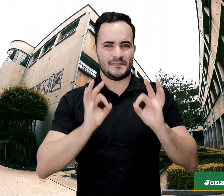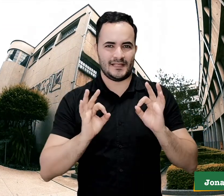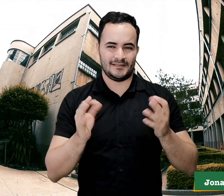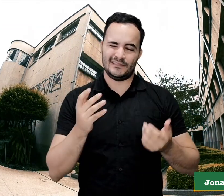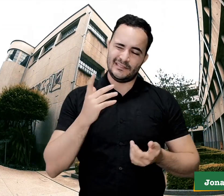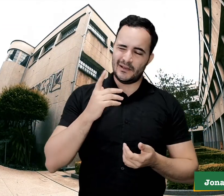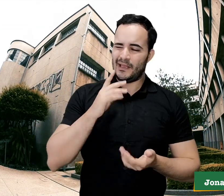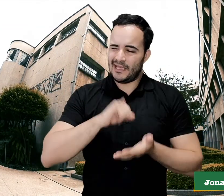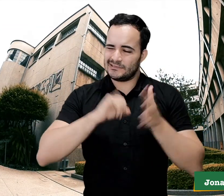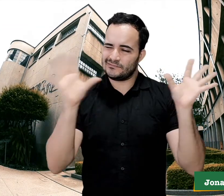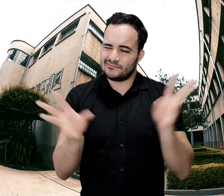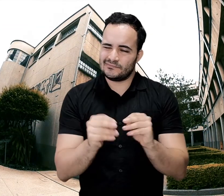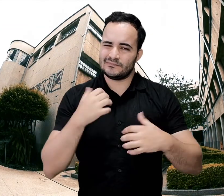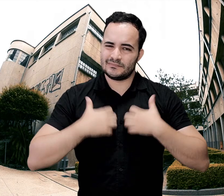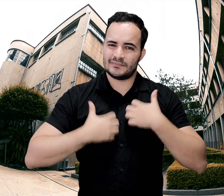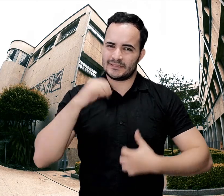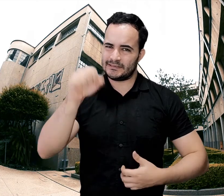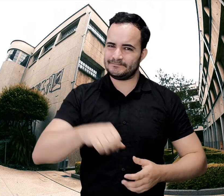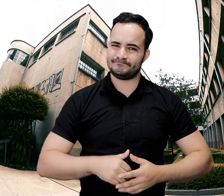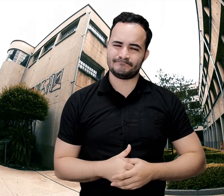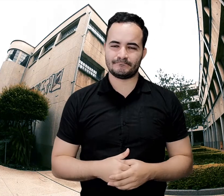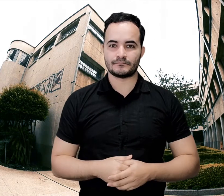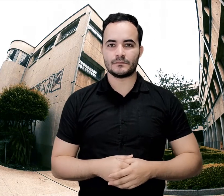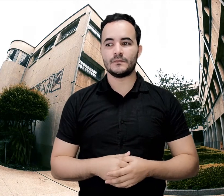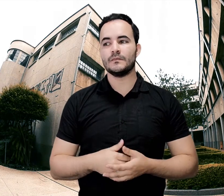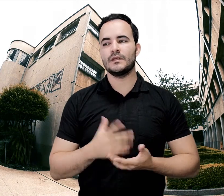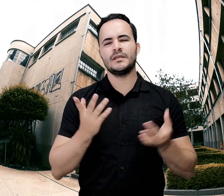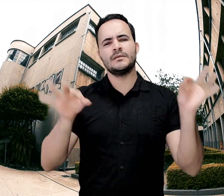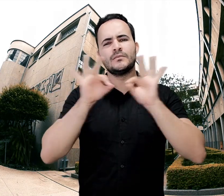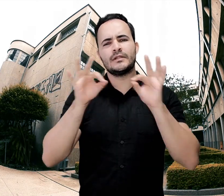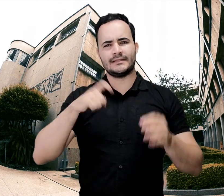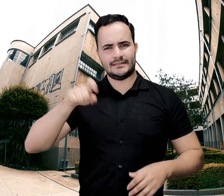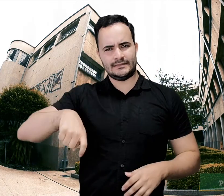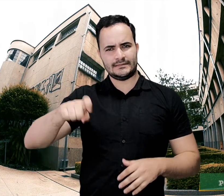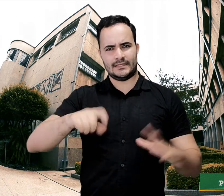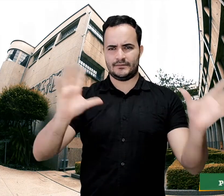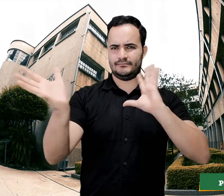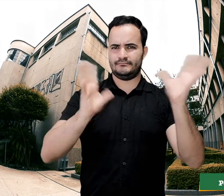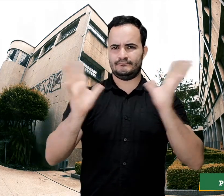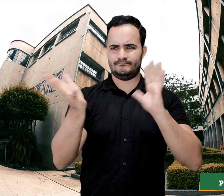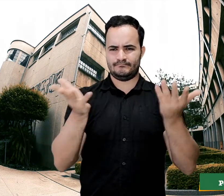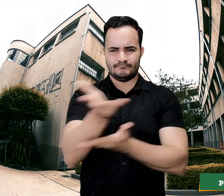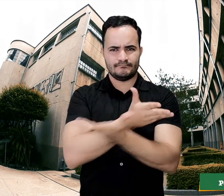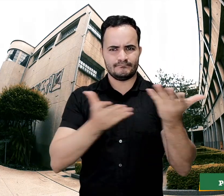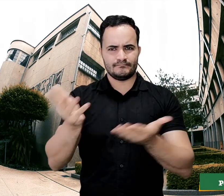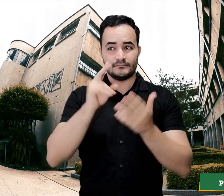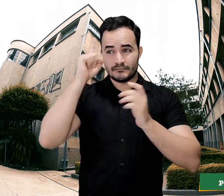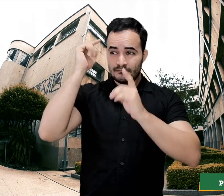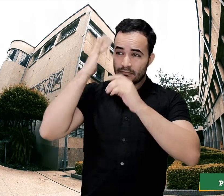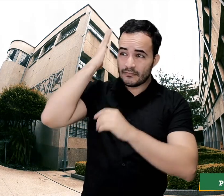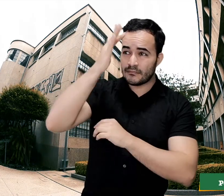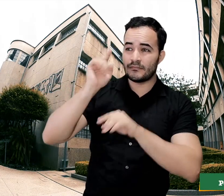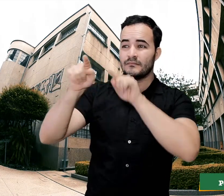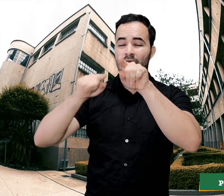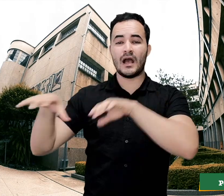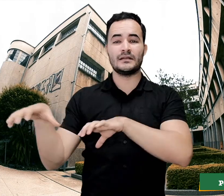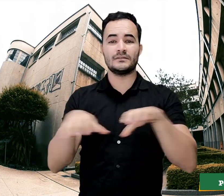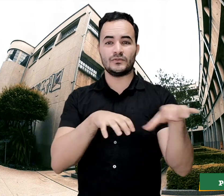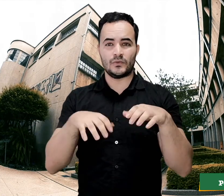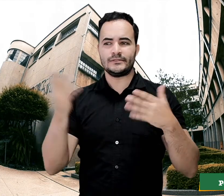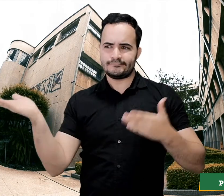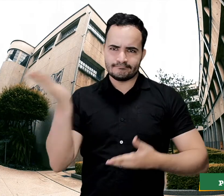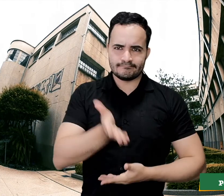Sí creo que habría un temor ahí. Es necesario poner en cuestión estos y otros imaginarios, representaciones y actitudes frente